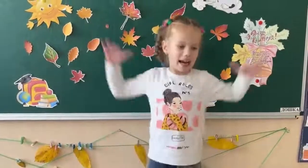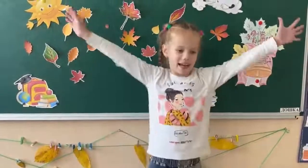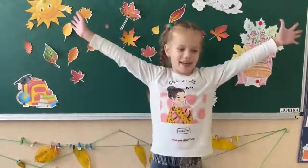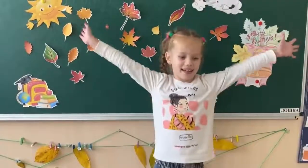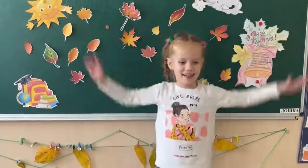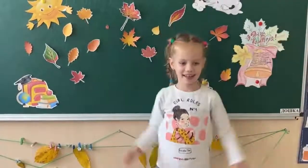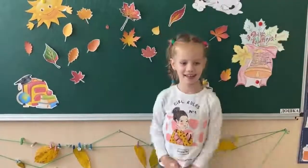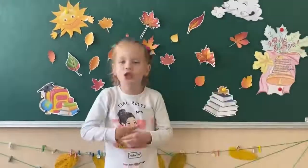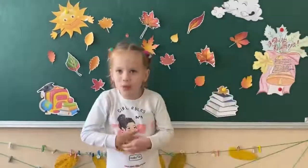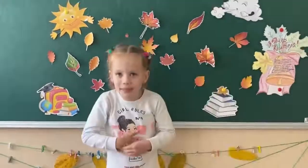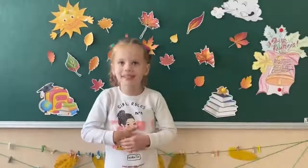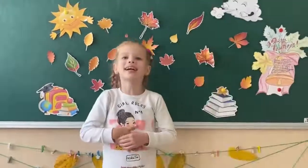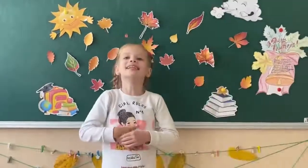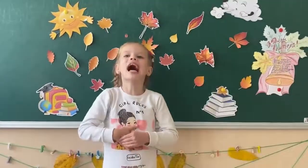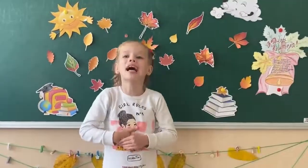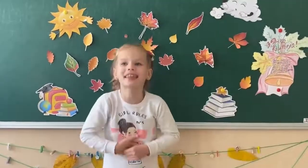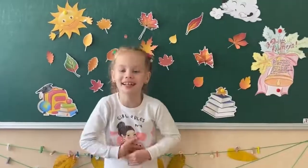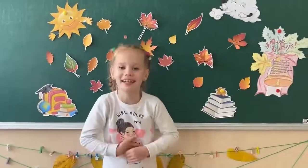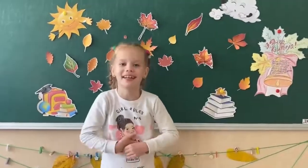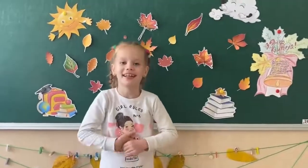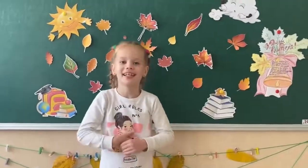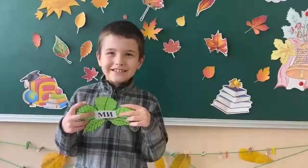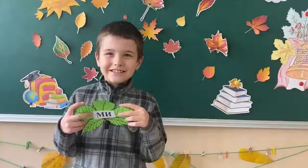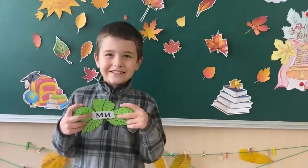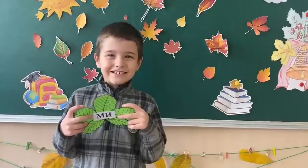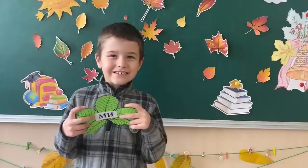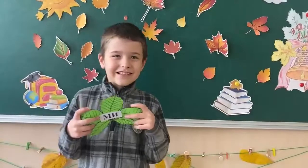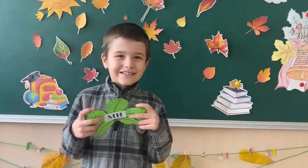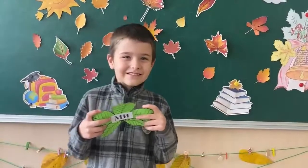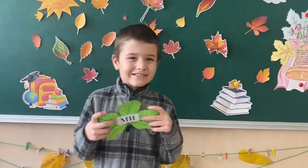ми! Чому сказати?